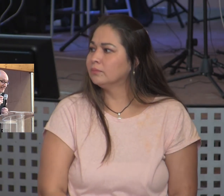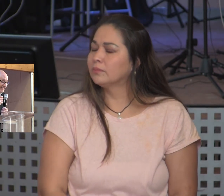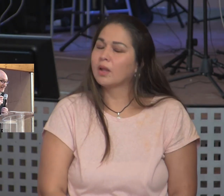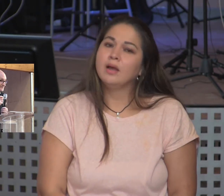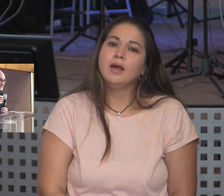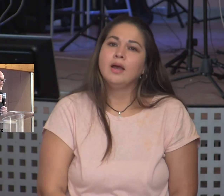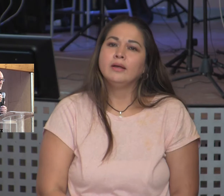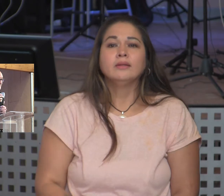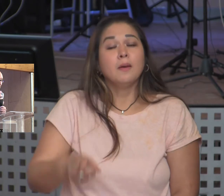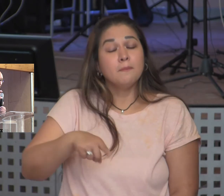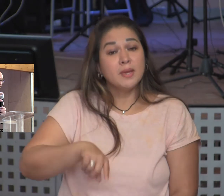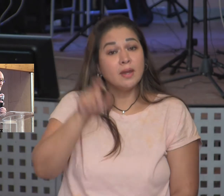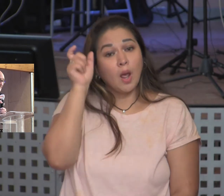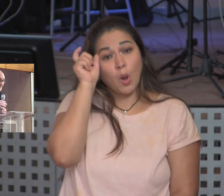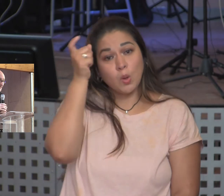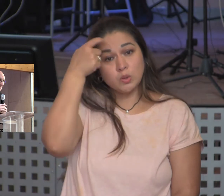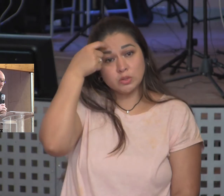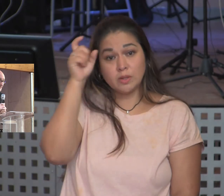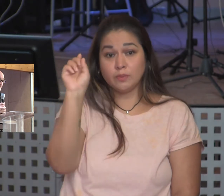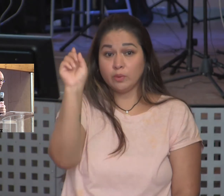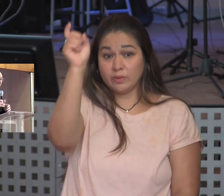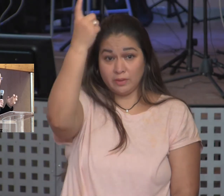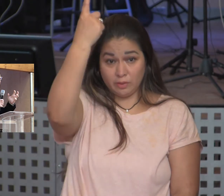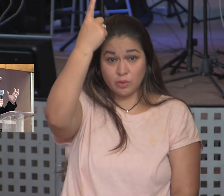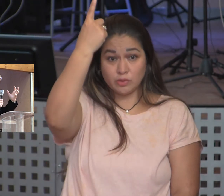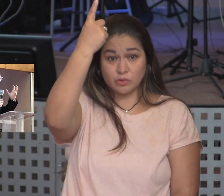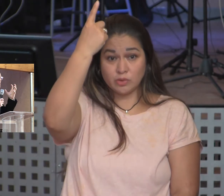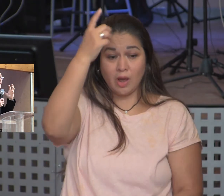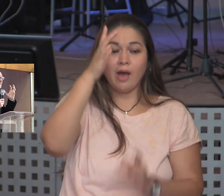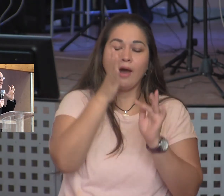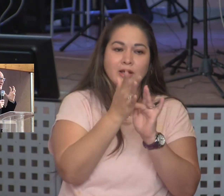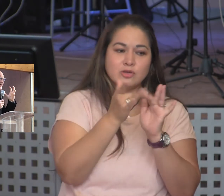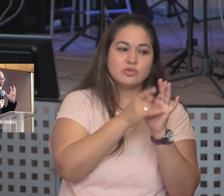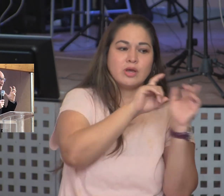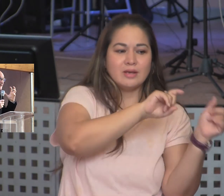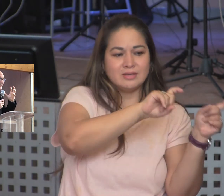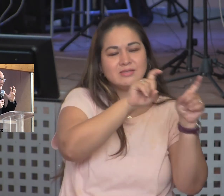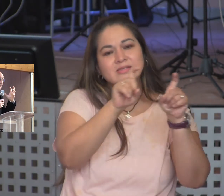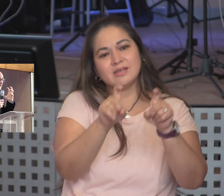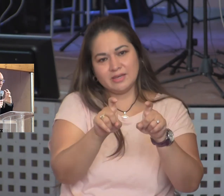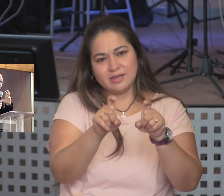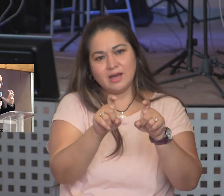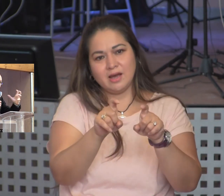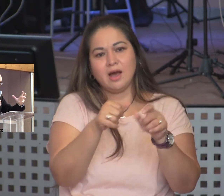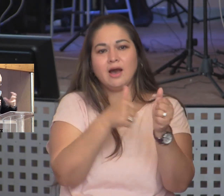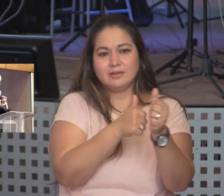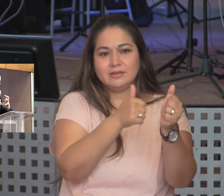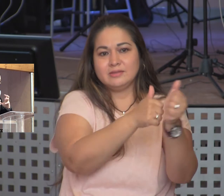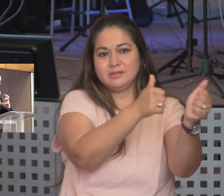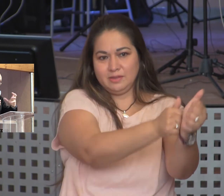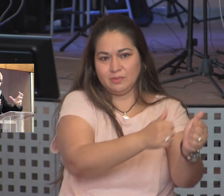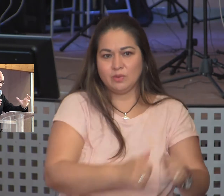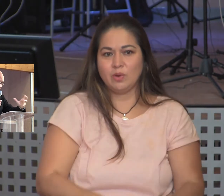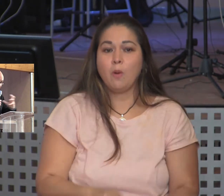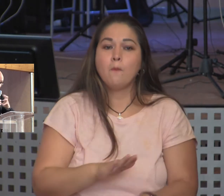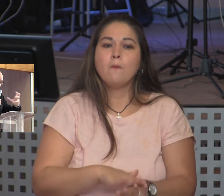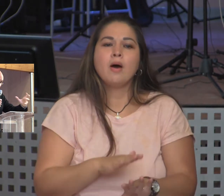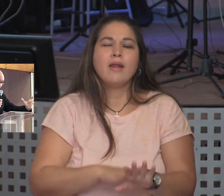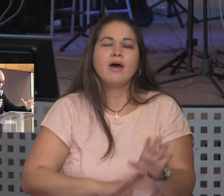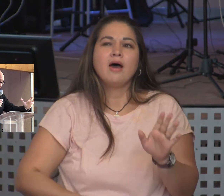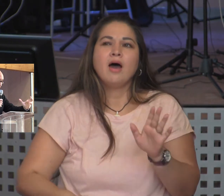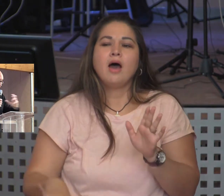para que entiendan que ese oír cerca, ese